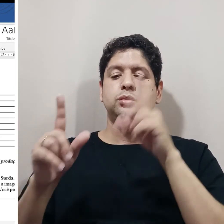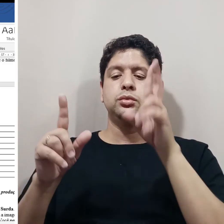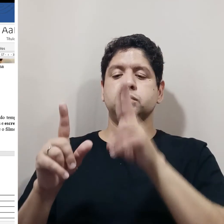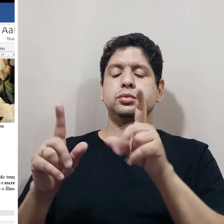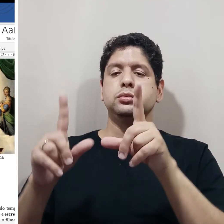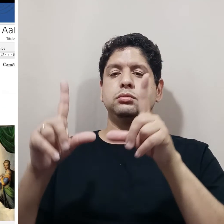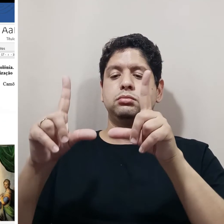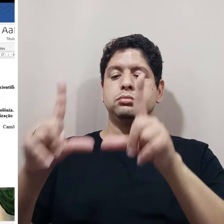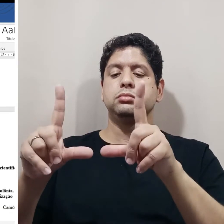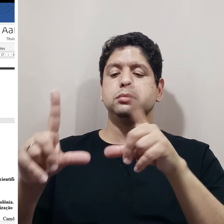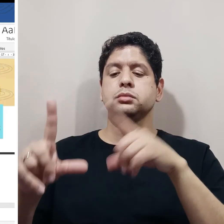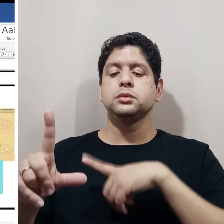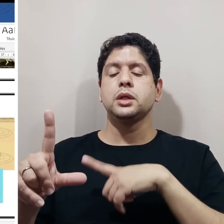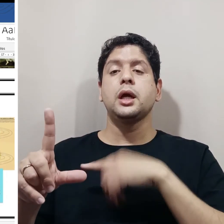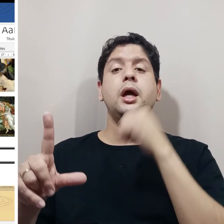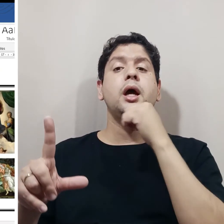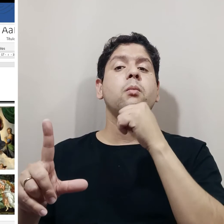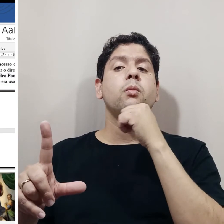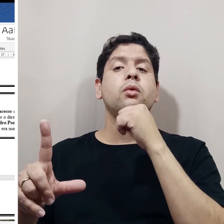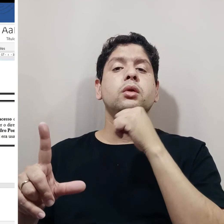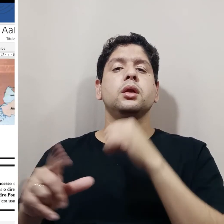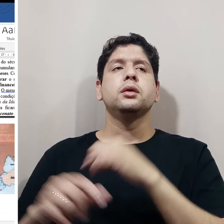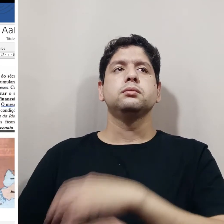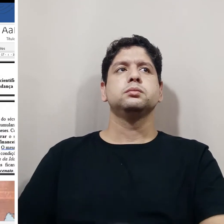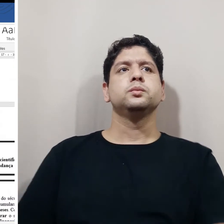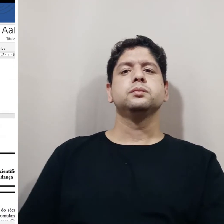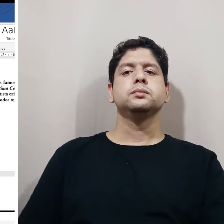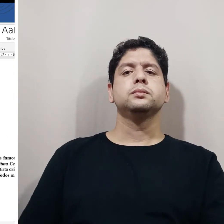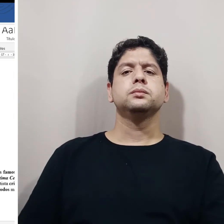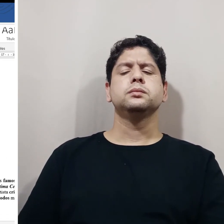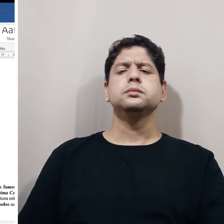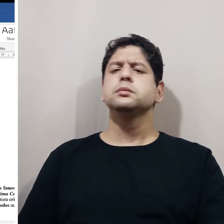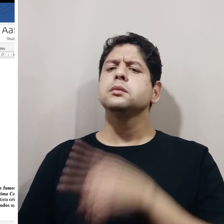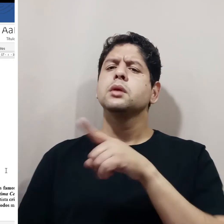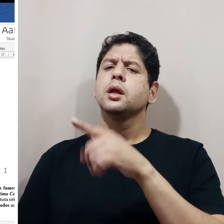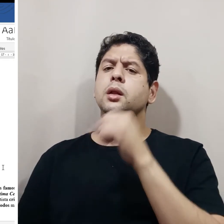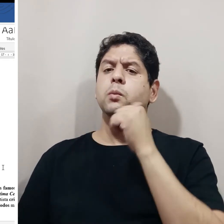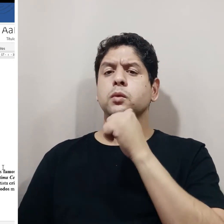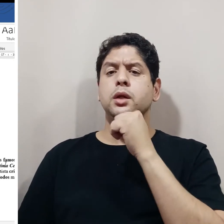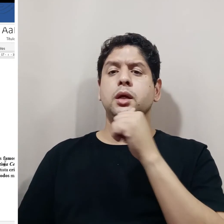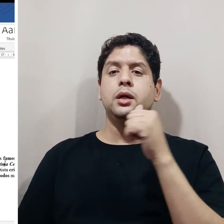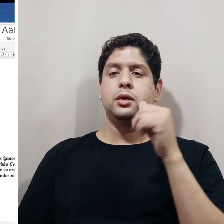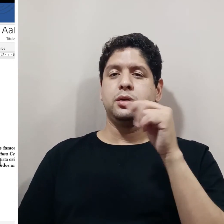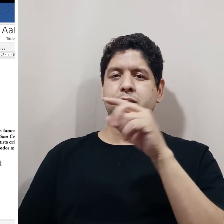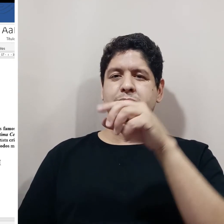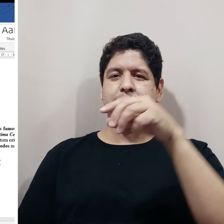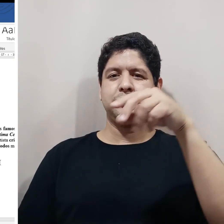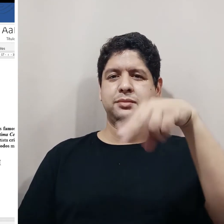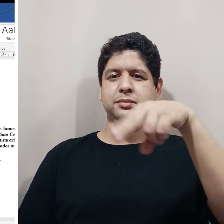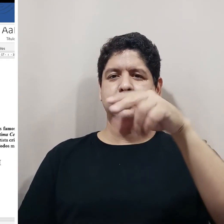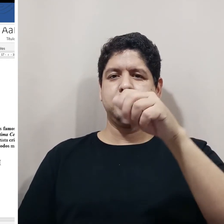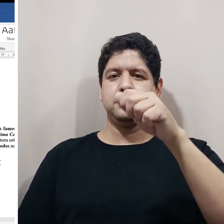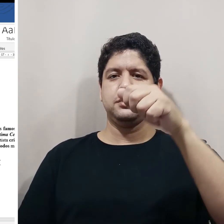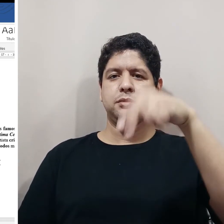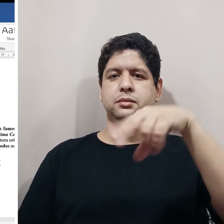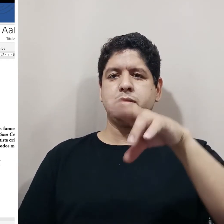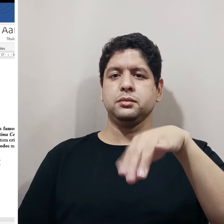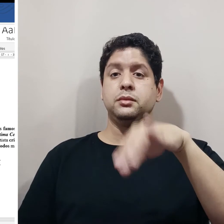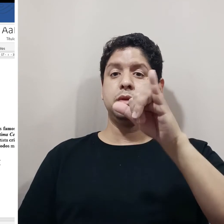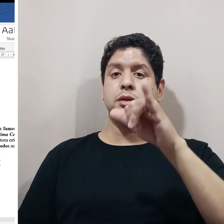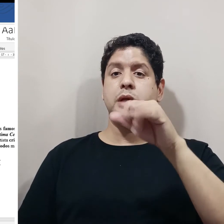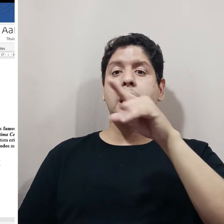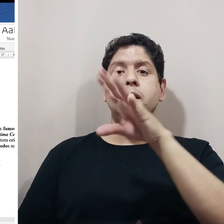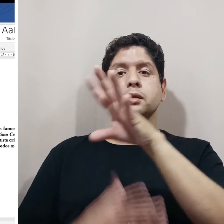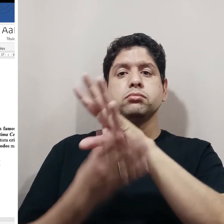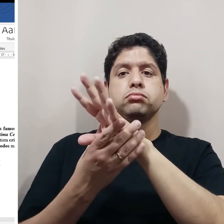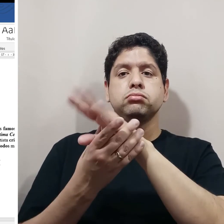novo. Então, por exemplo, lá em cima, né, na primeira página, estou colocando em cima aqui no computador, tá, gente? Mas na primeira página da